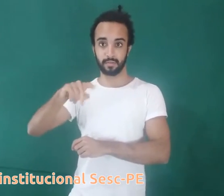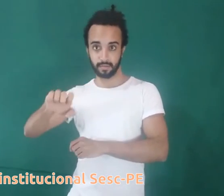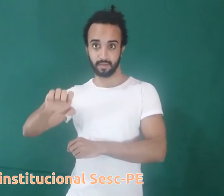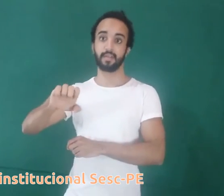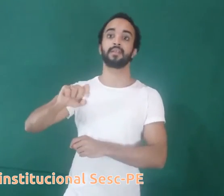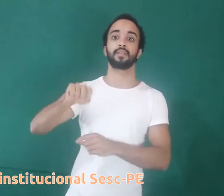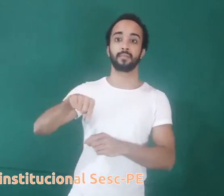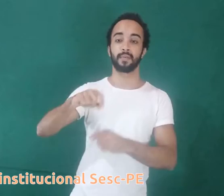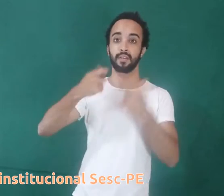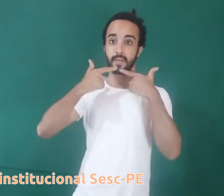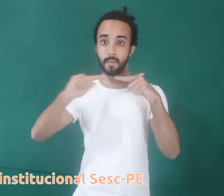Cena, apresenta...